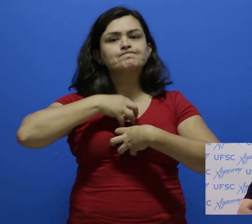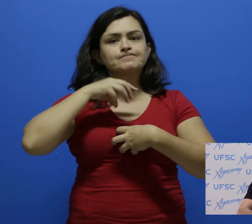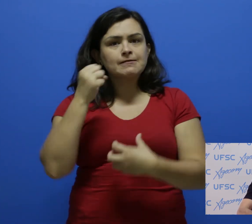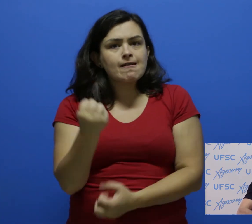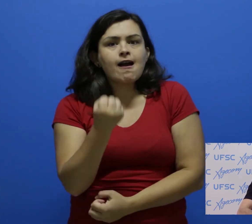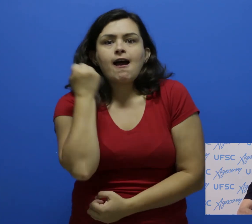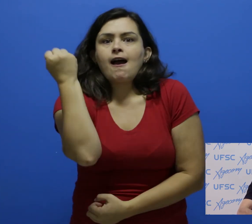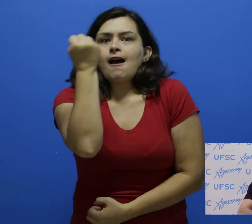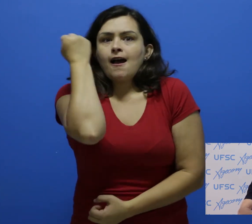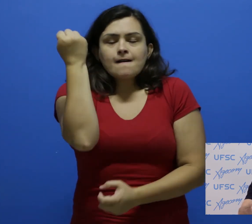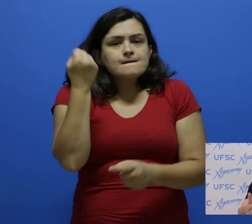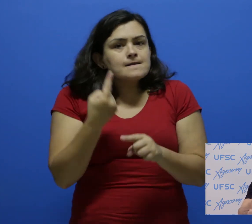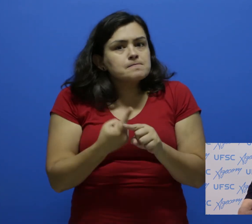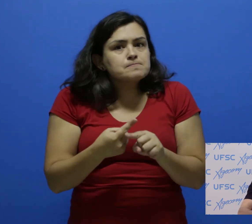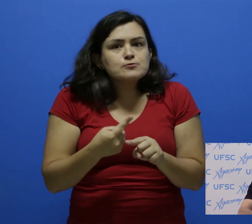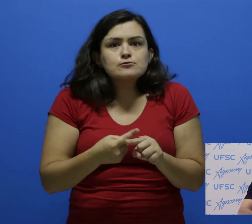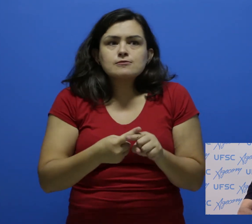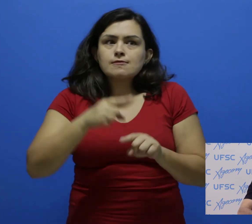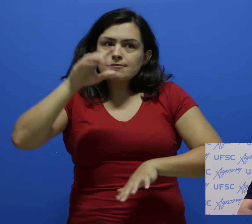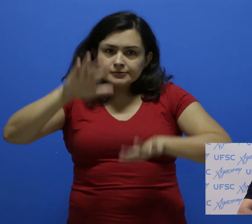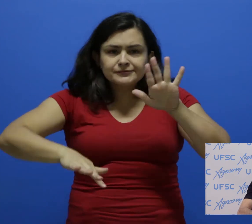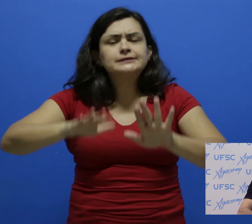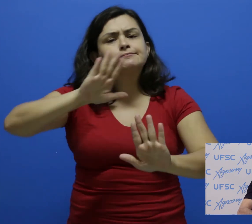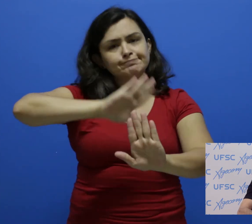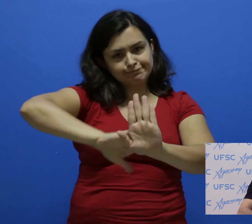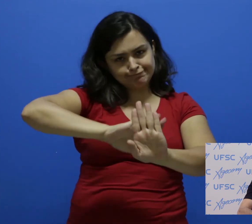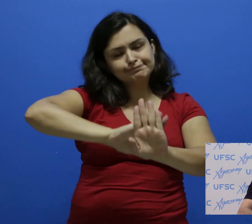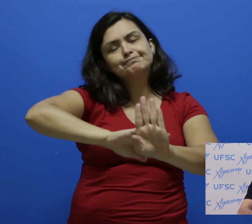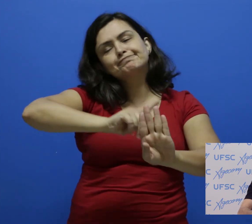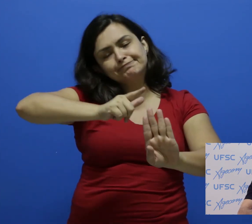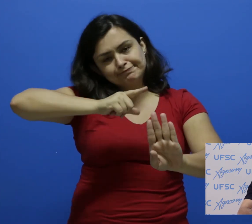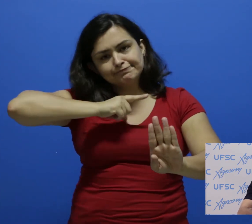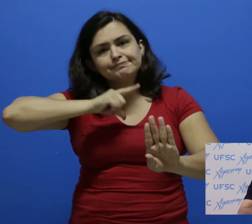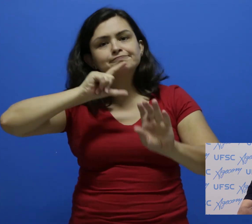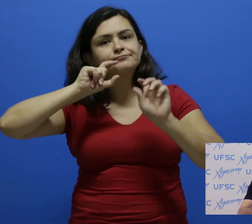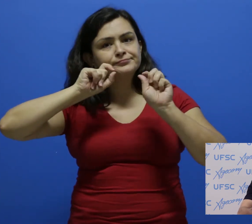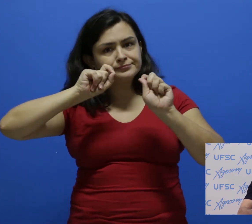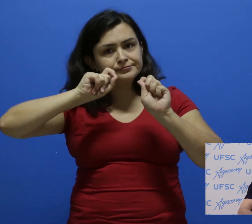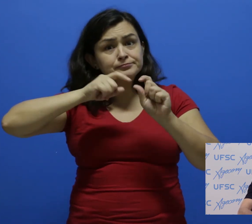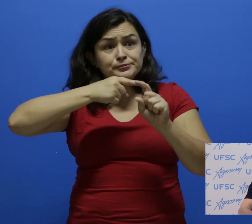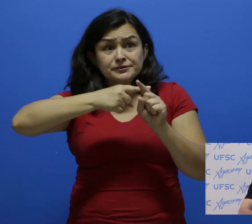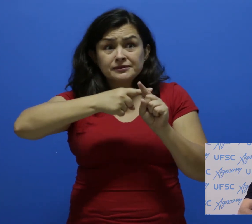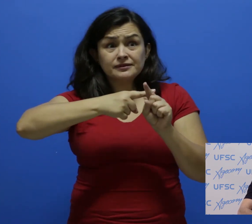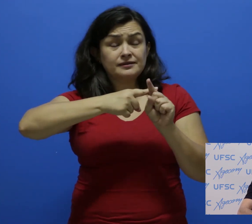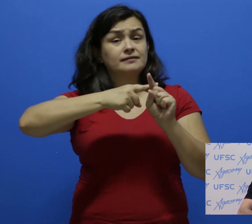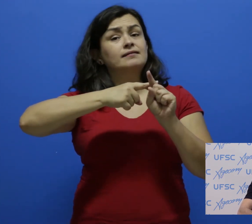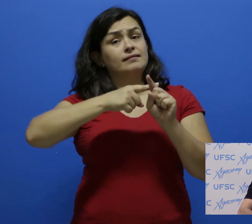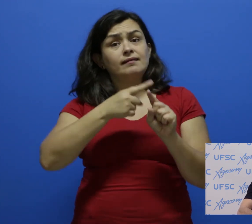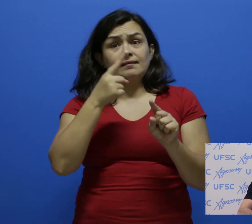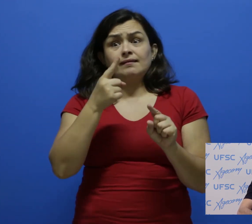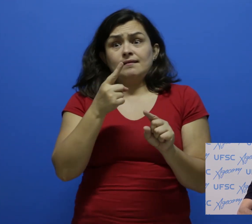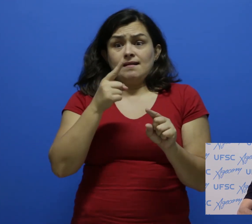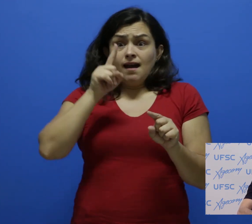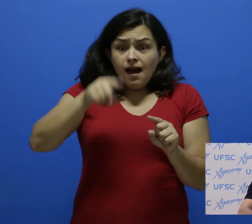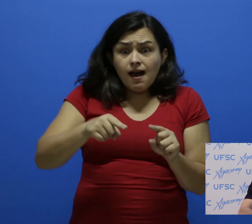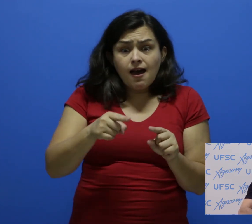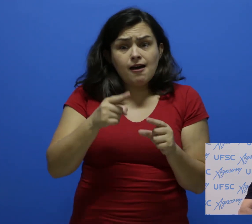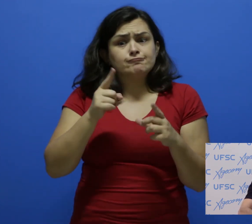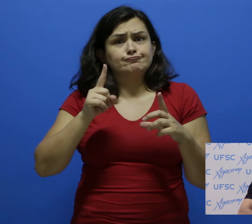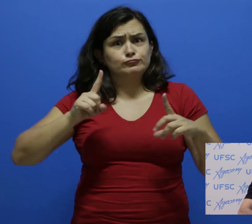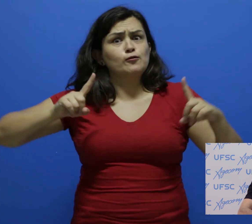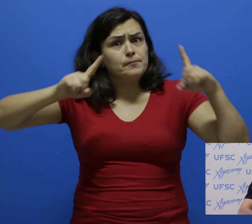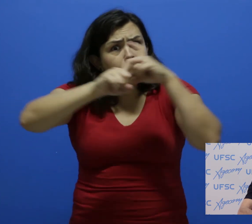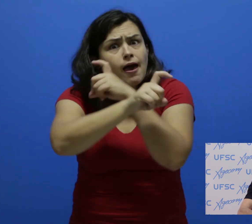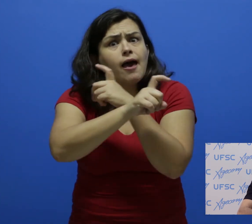de fundo que, como falei, tem a ver com a complexidade do processo de produção de ciência e